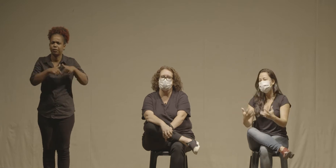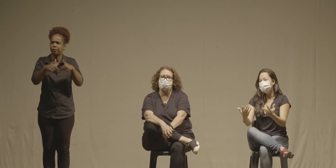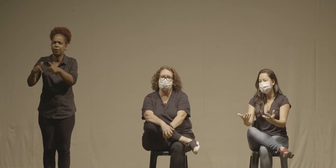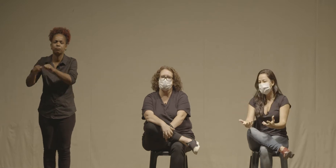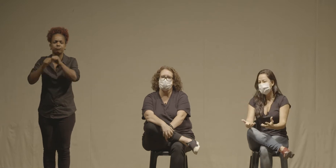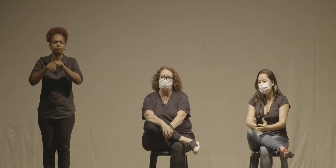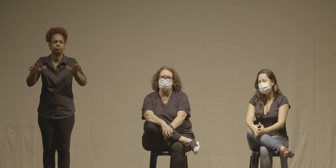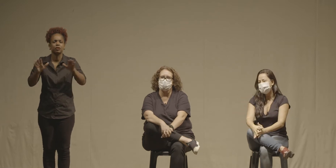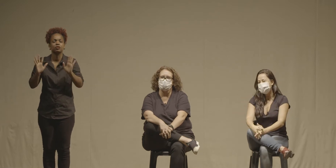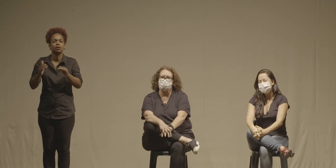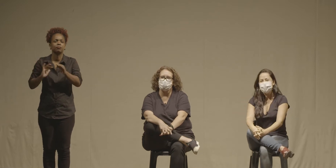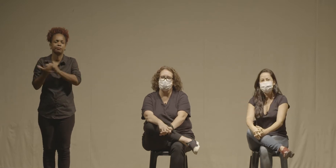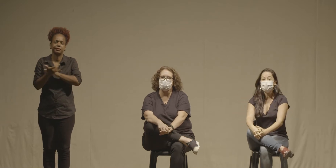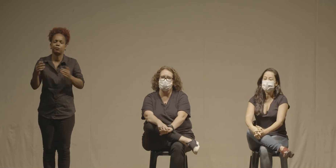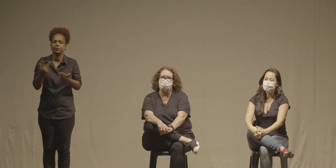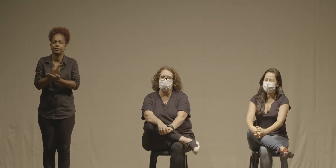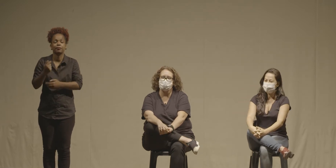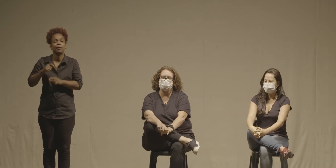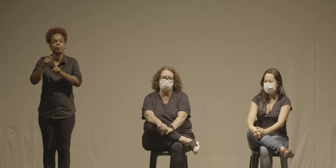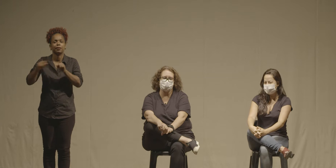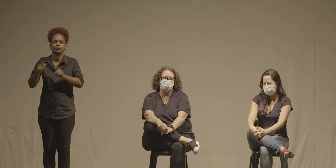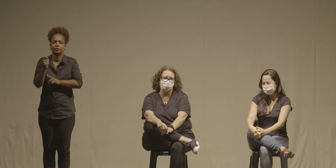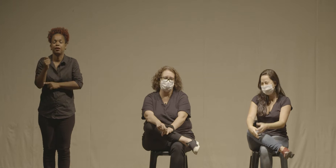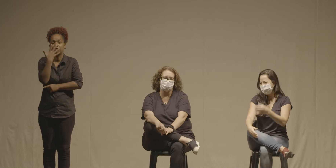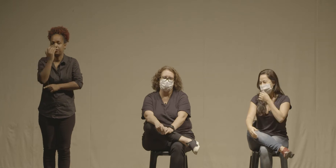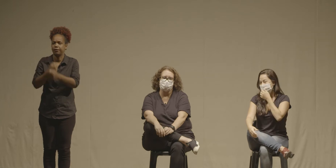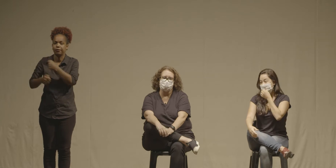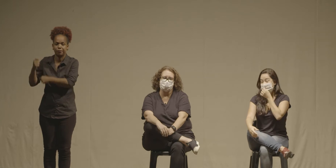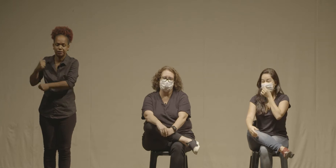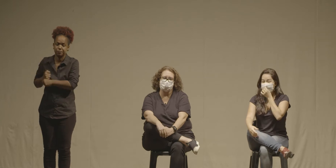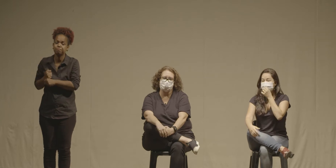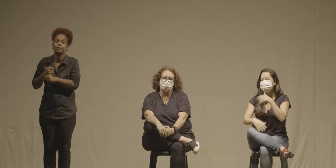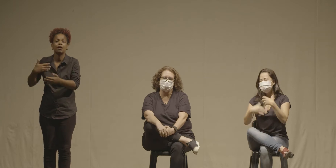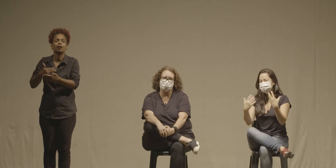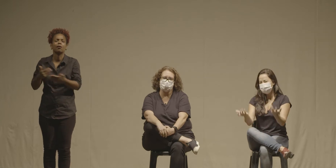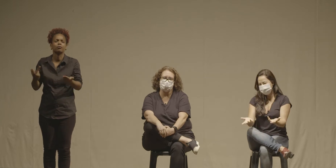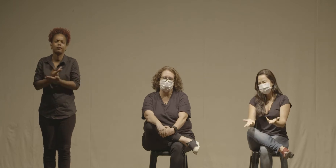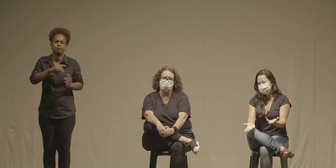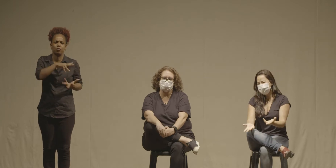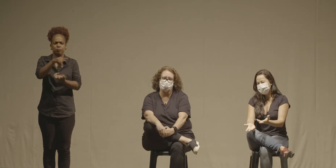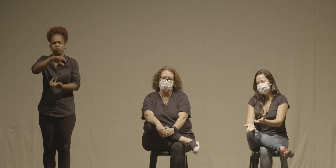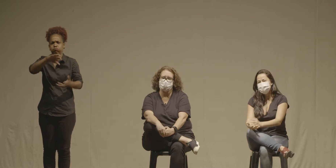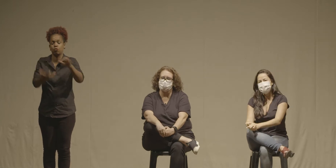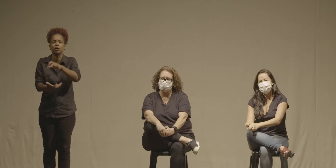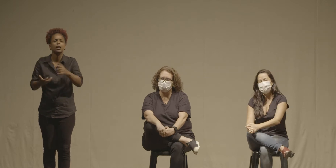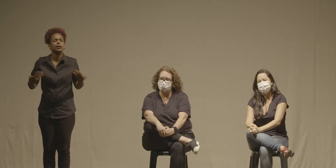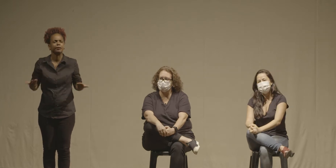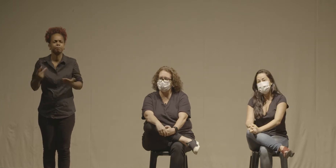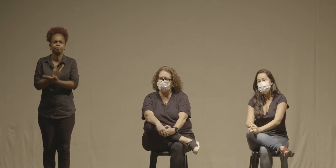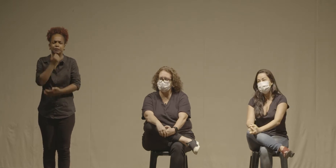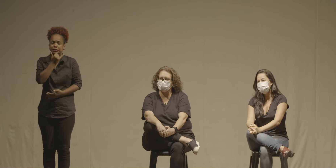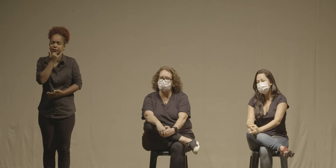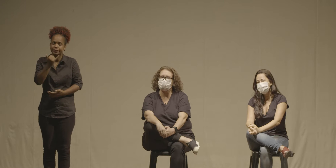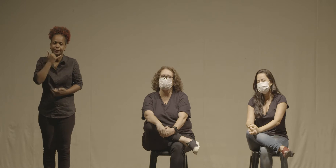execução e de distribuição que aconteceria em fevereiro do ano passado, até que o mundo mudou. E a gente se deparou